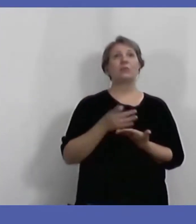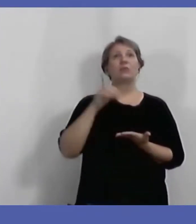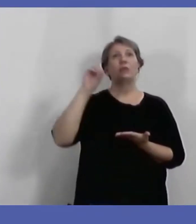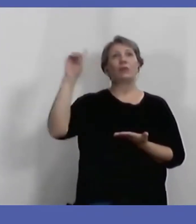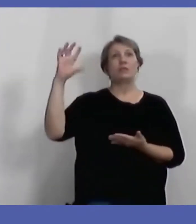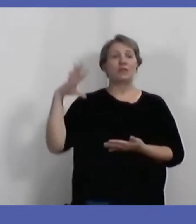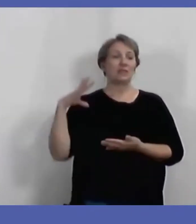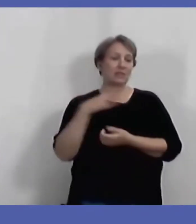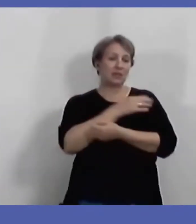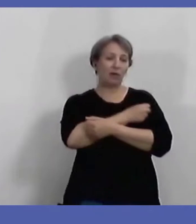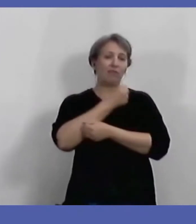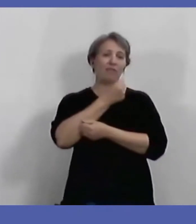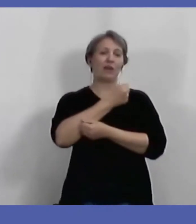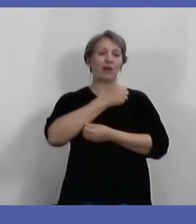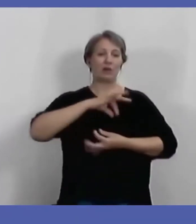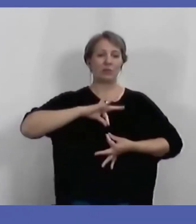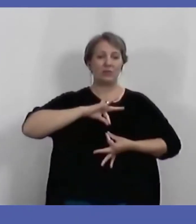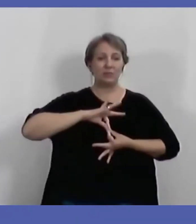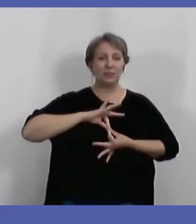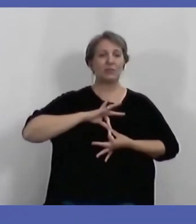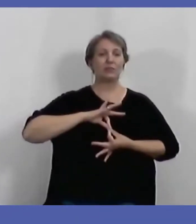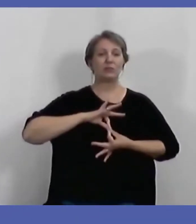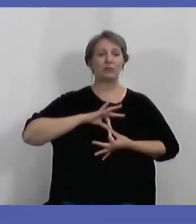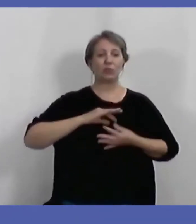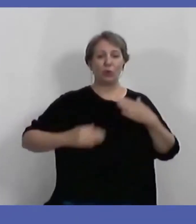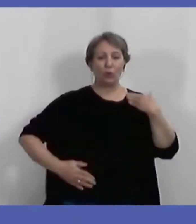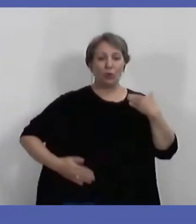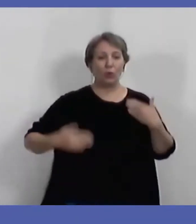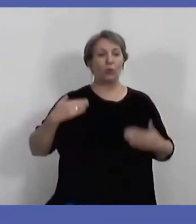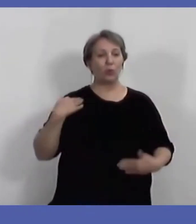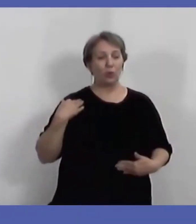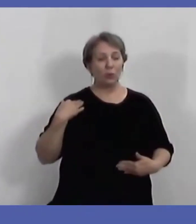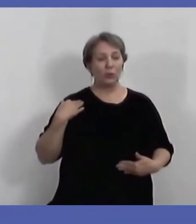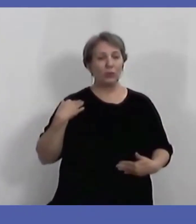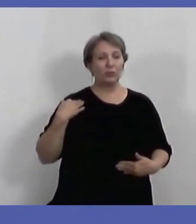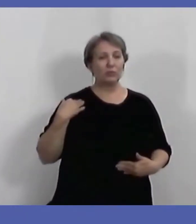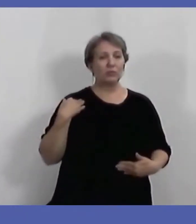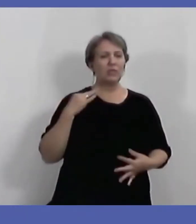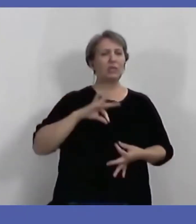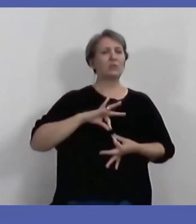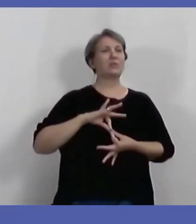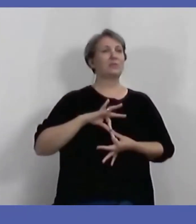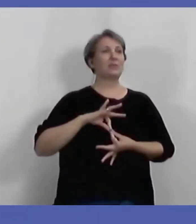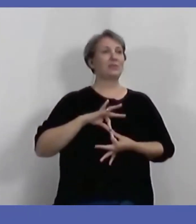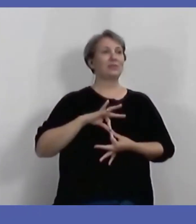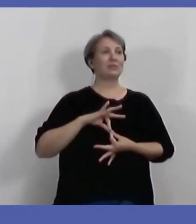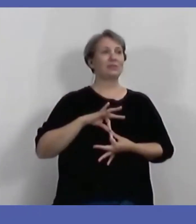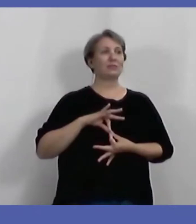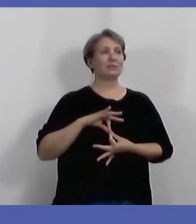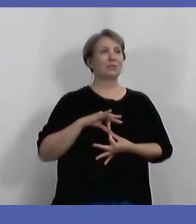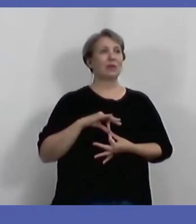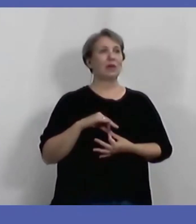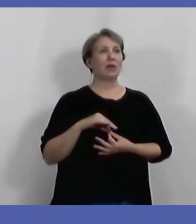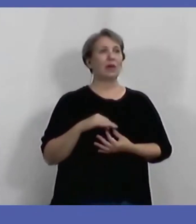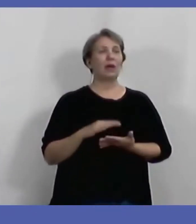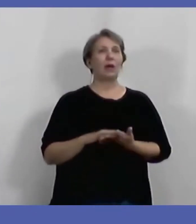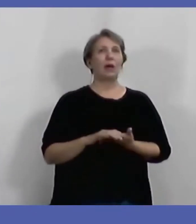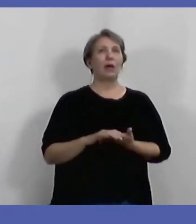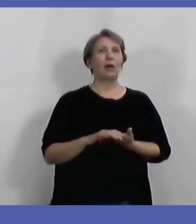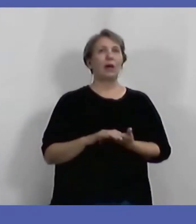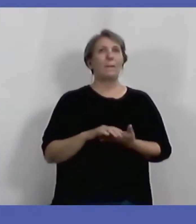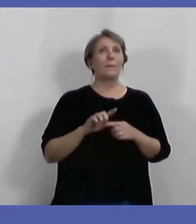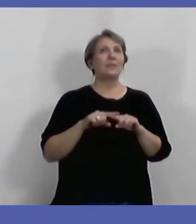corpo e vai deixar a alma de fora? Pode não? Não, Ele quer salvar a alma